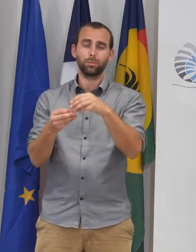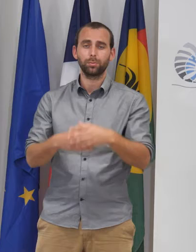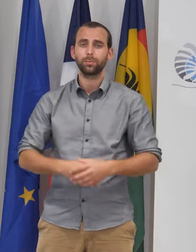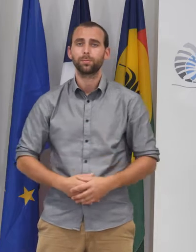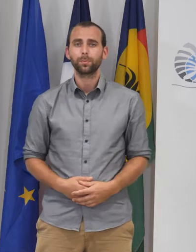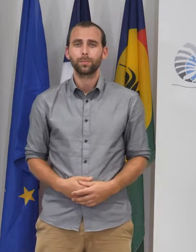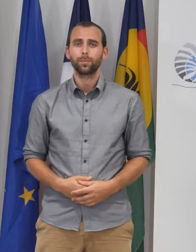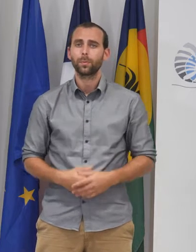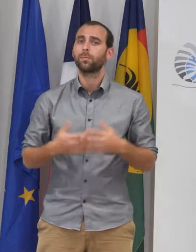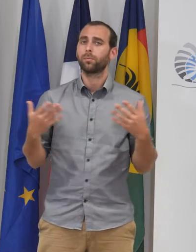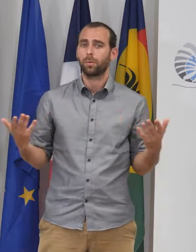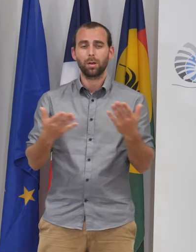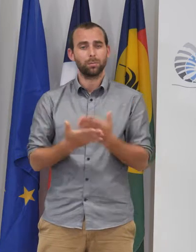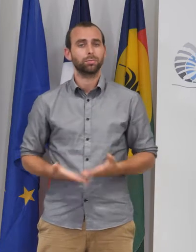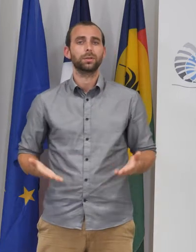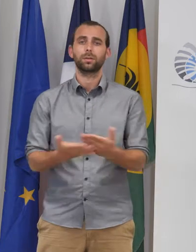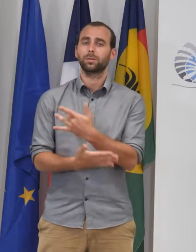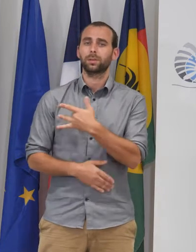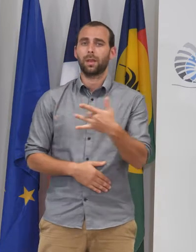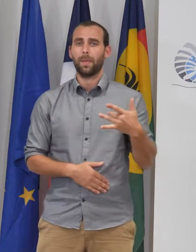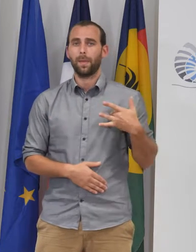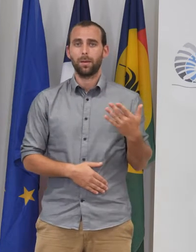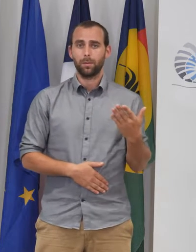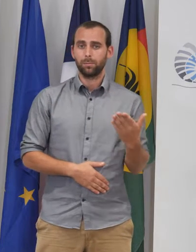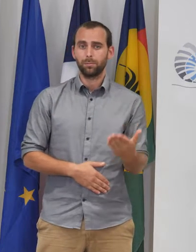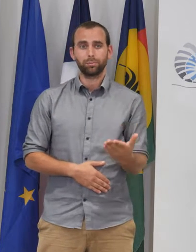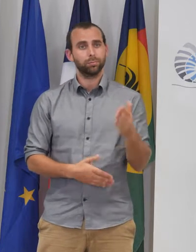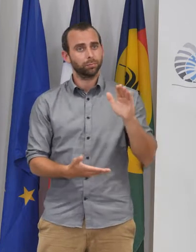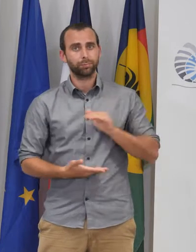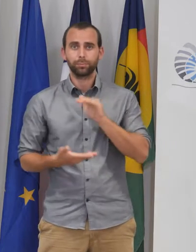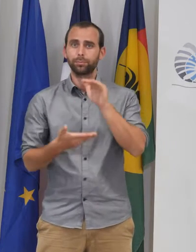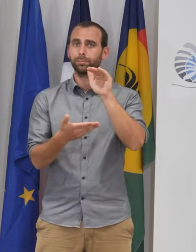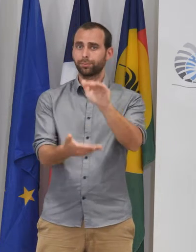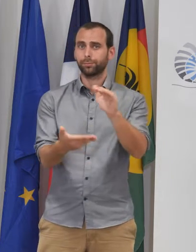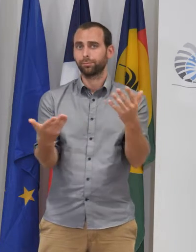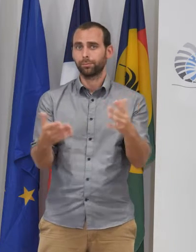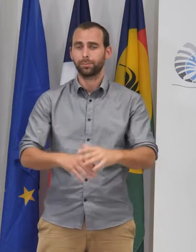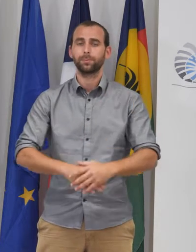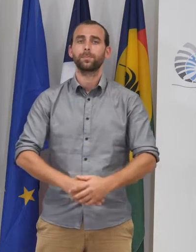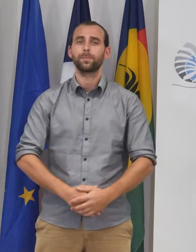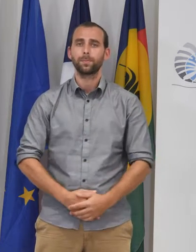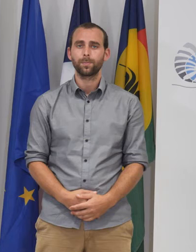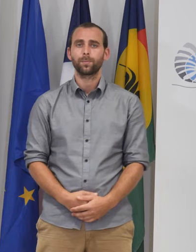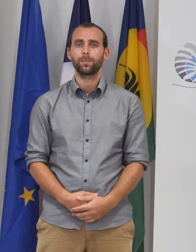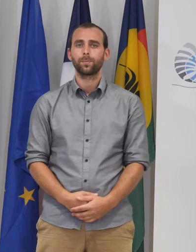Voilà pour la situation sanitaire que je peux vous annoncer aujourd'hui.